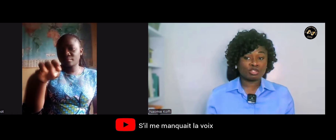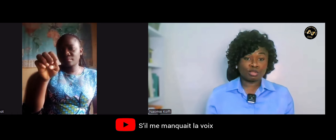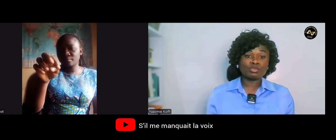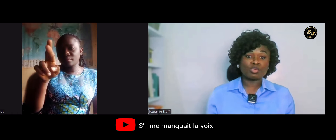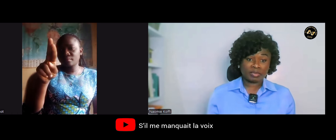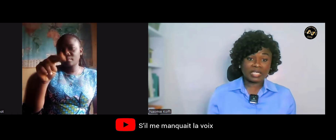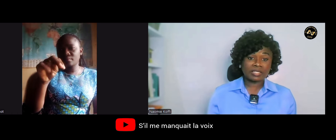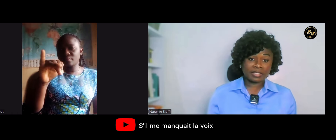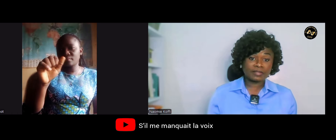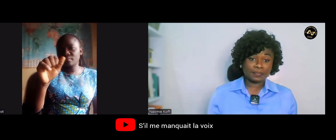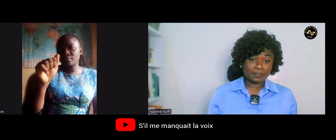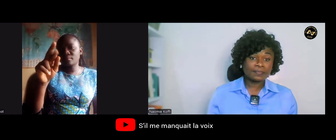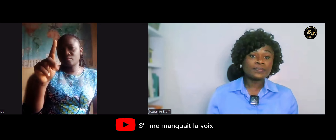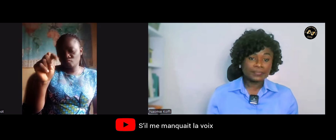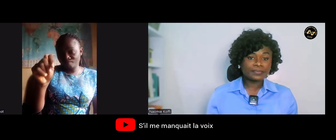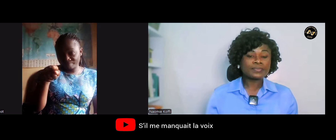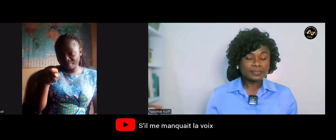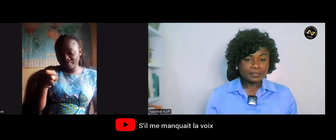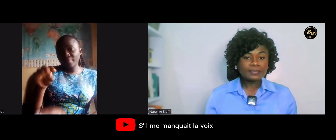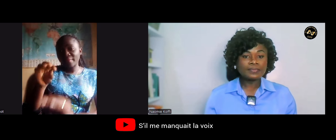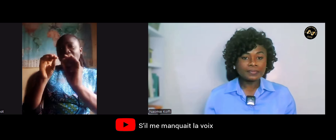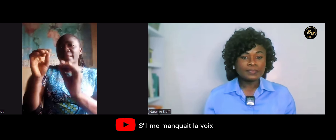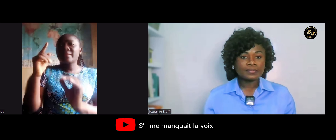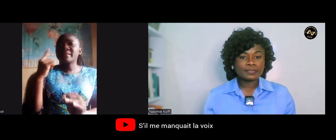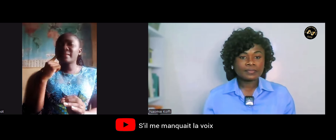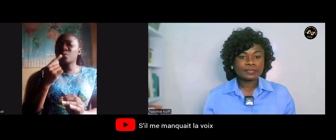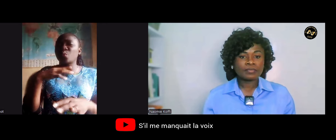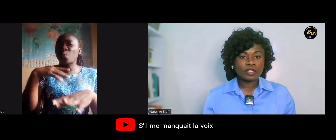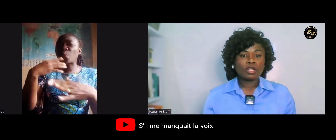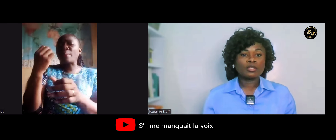les entreprises.